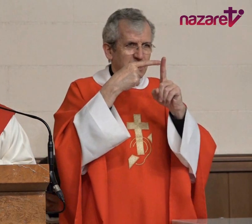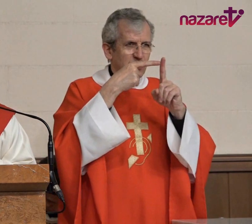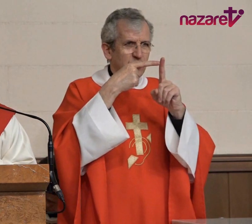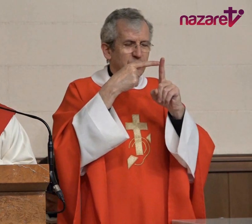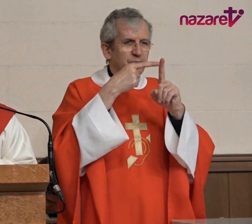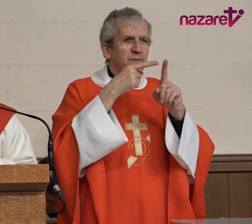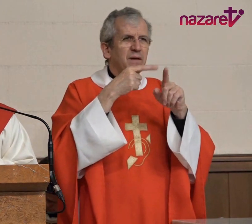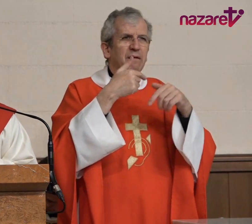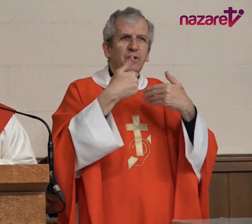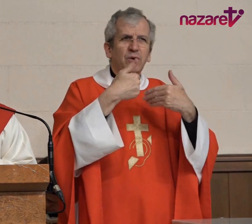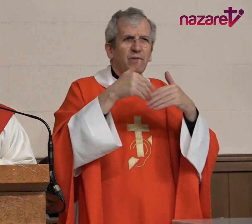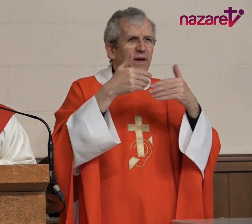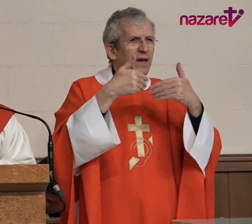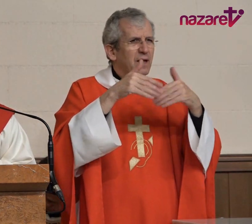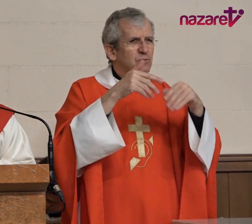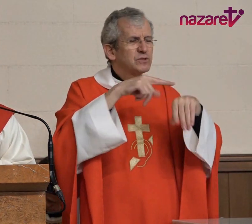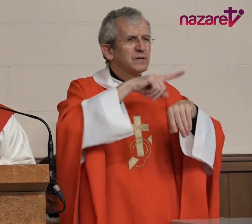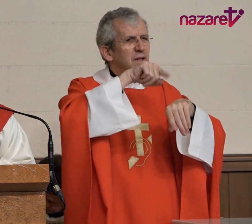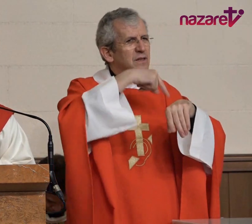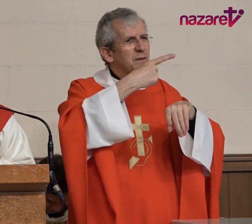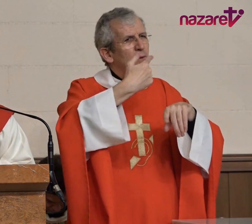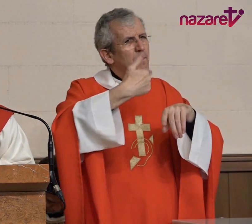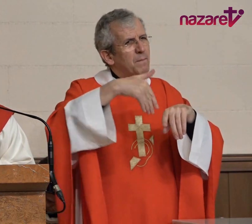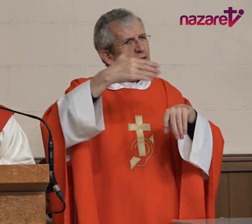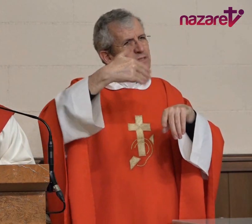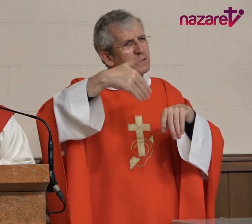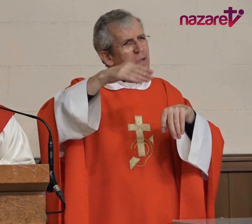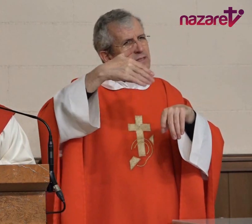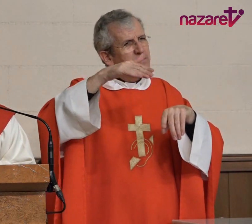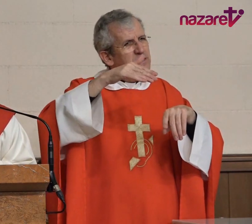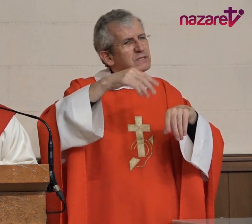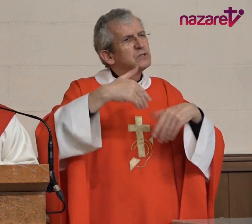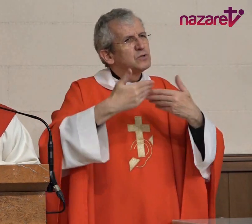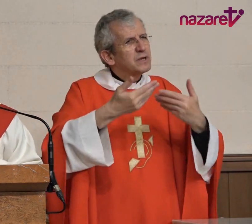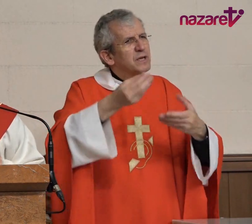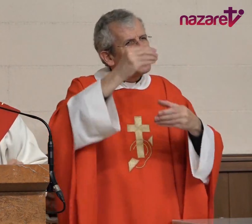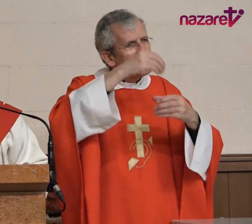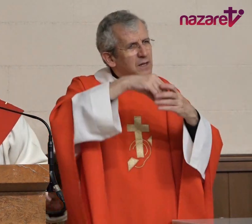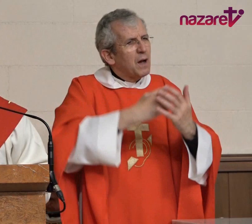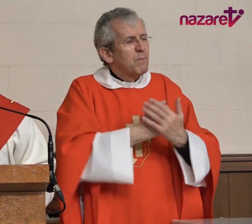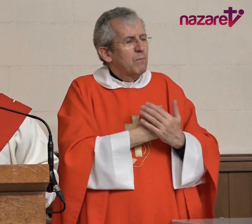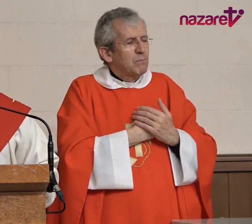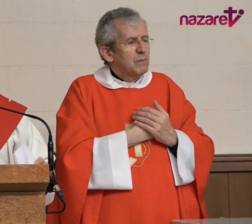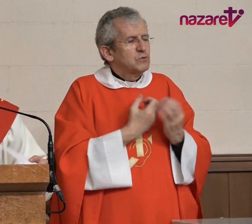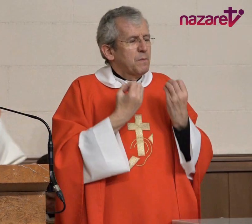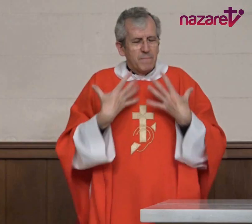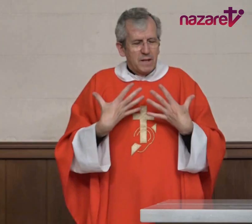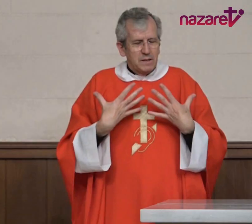No dejemos que esa gracia caiga en saco roto. Así sea.